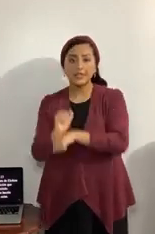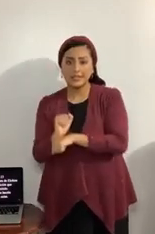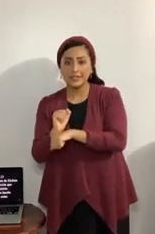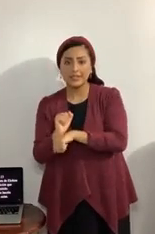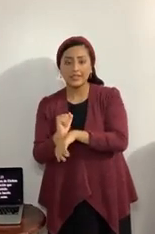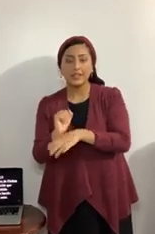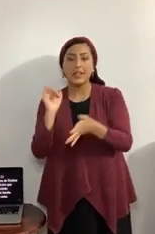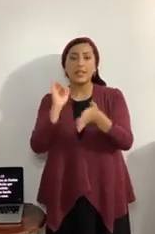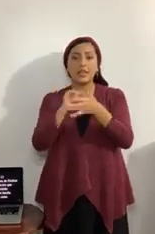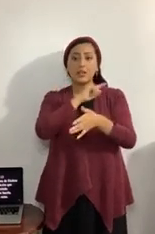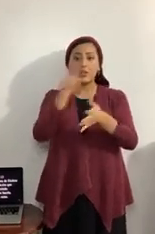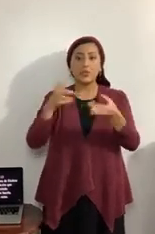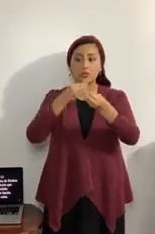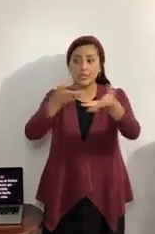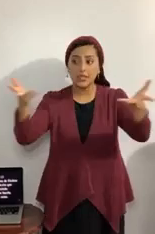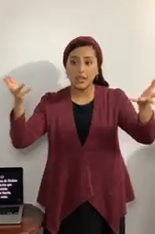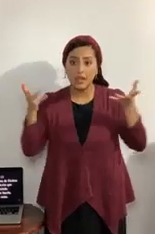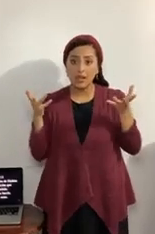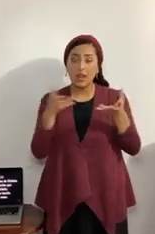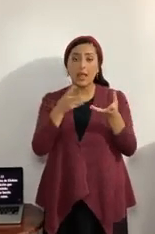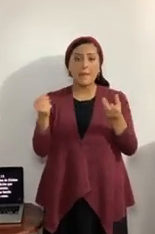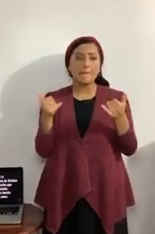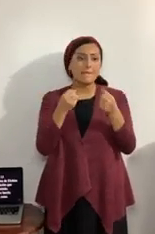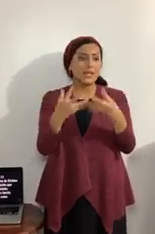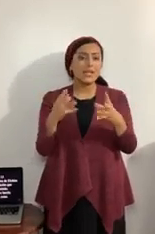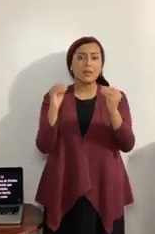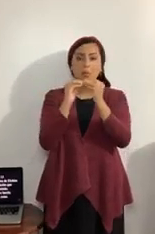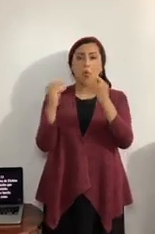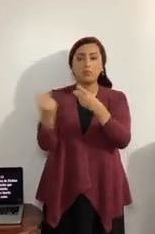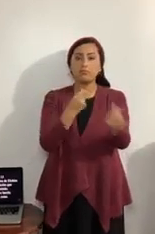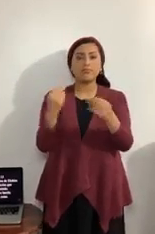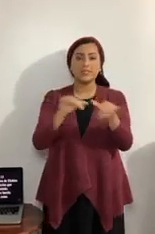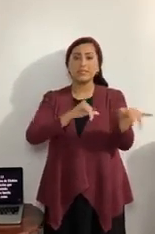habéis transmitido, y muchas cosas hacéis semejantes a estas.